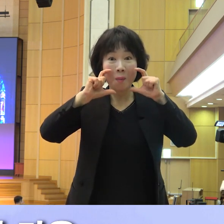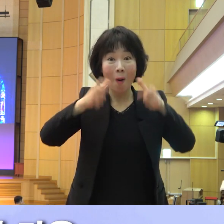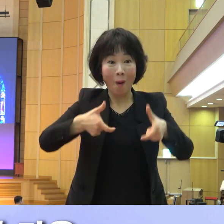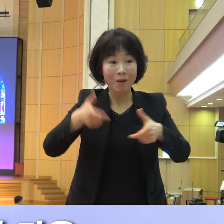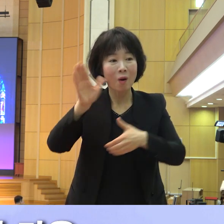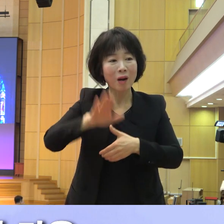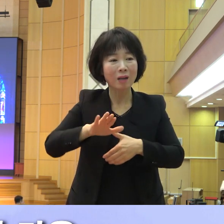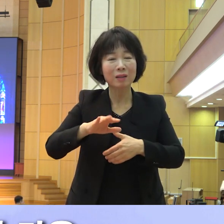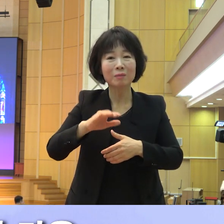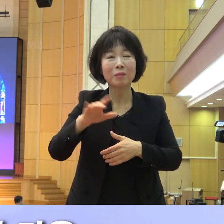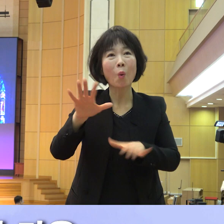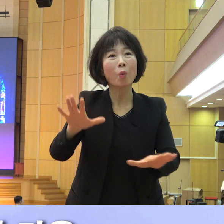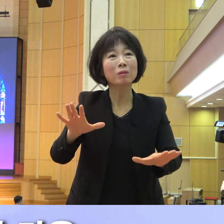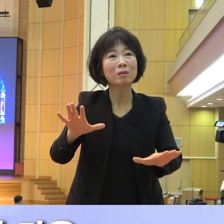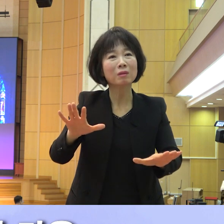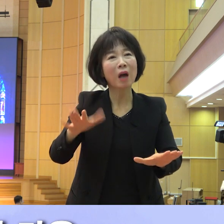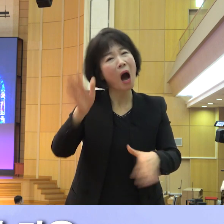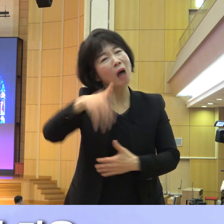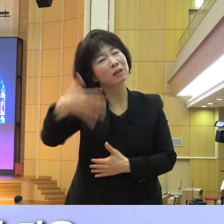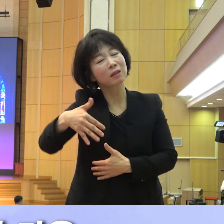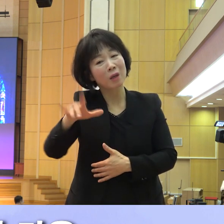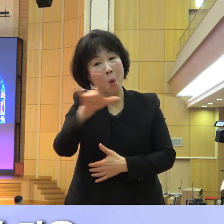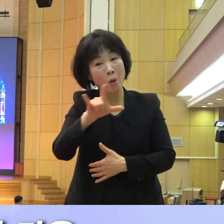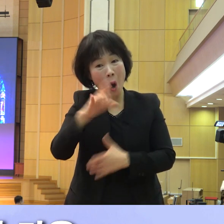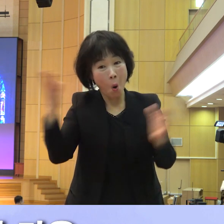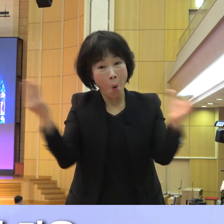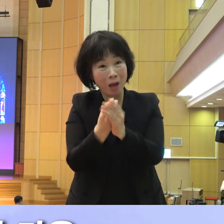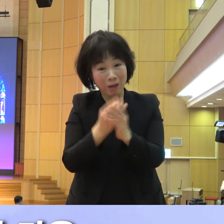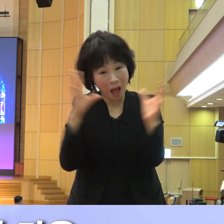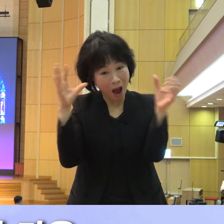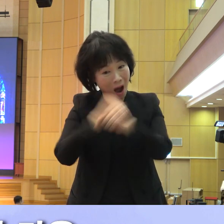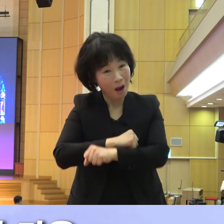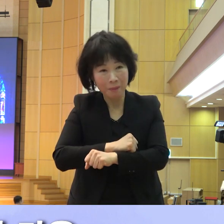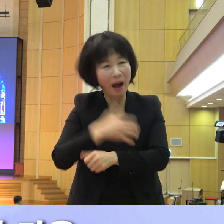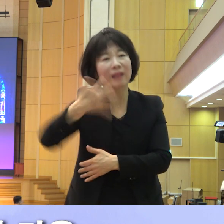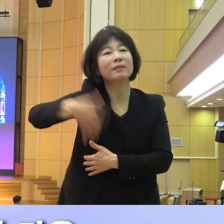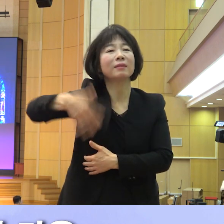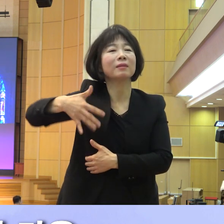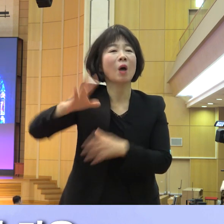그래도 아직까지도 코로나가 완전히 끝나는 것은 아닙니다.